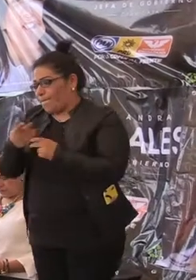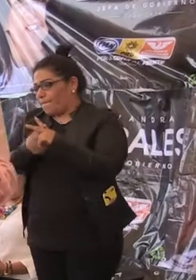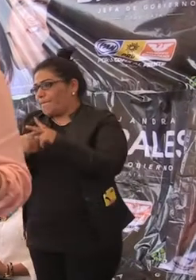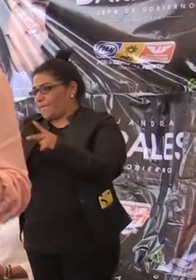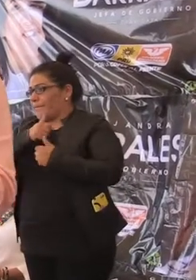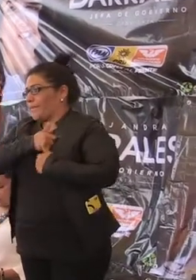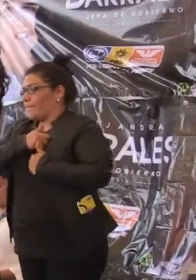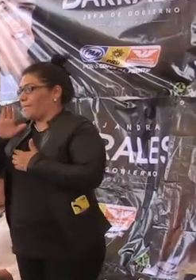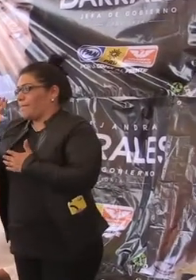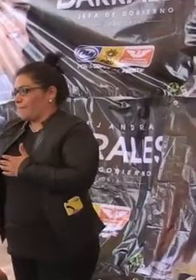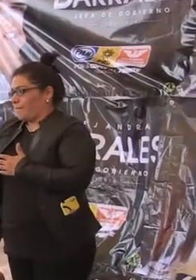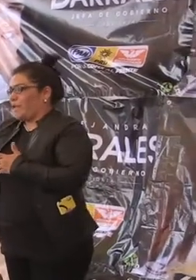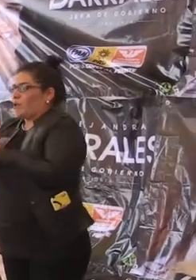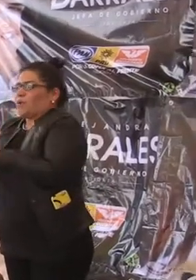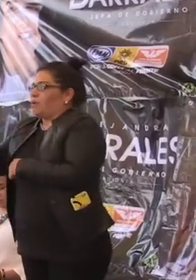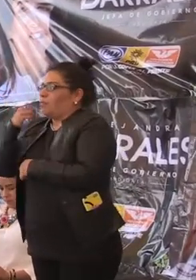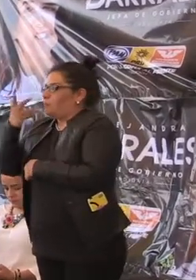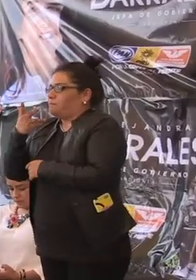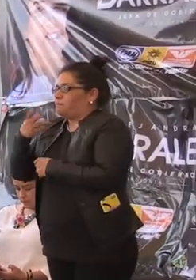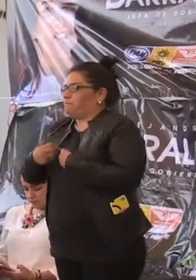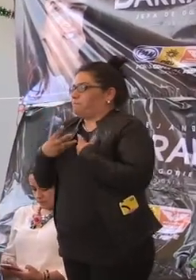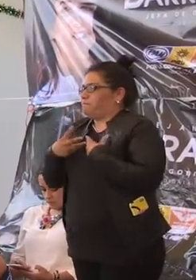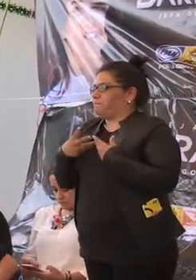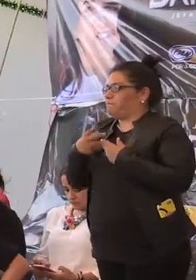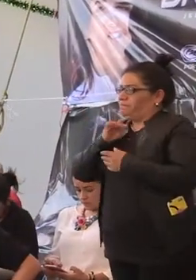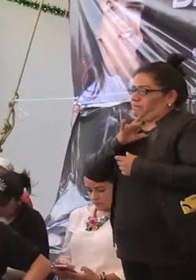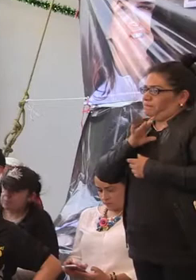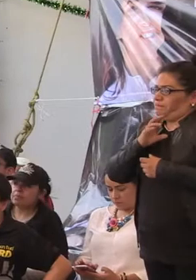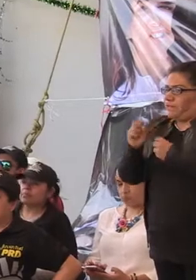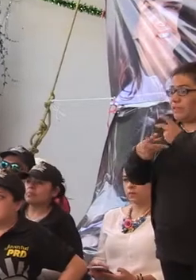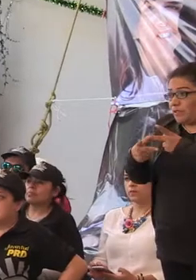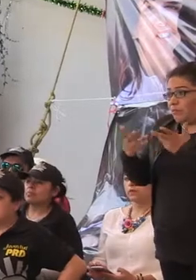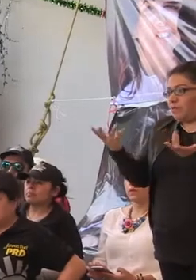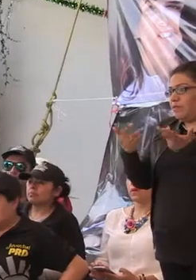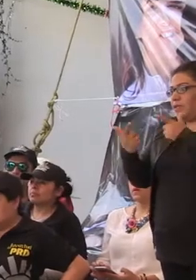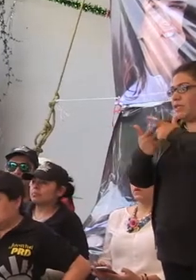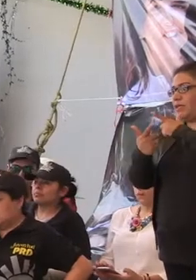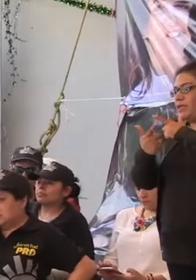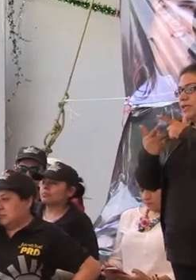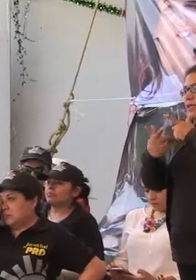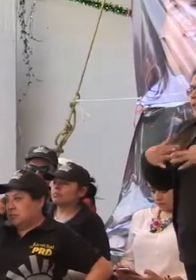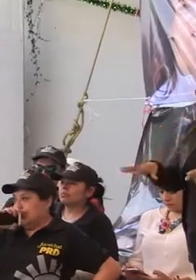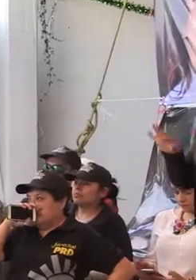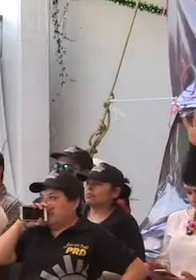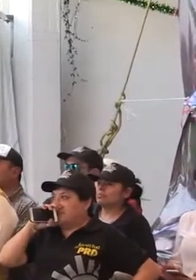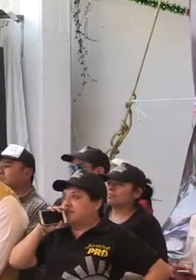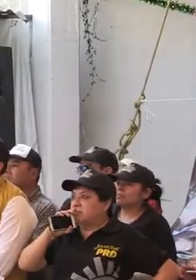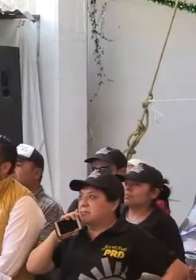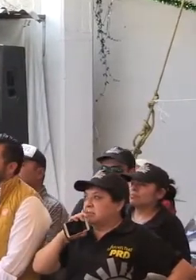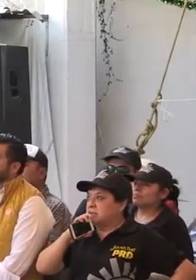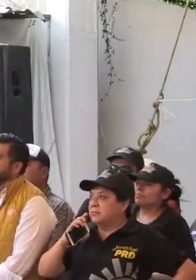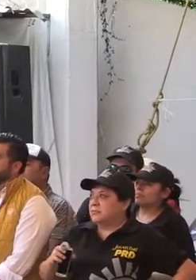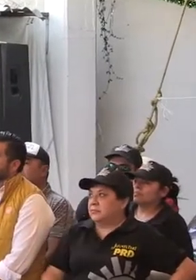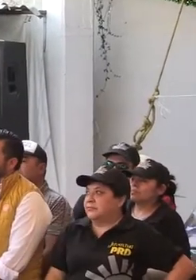principal compromiso porque no queremos vivir con miedo. Y si vamos a hacer esa tarea, es muy importante